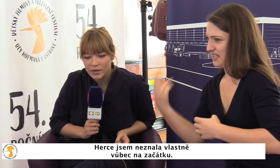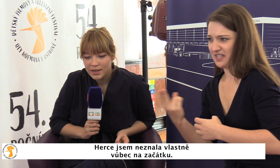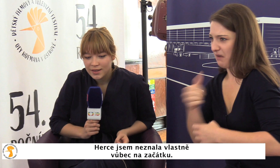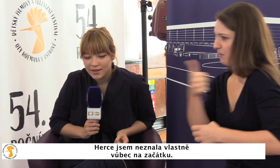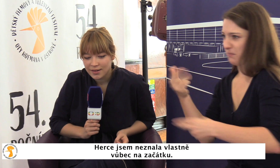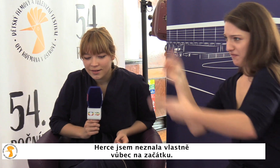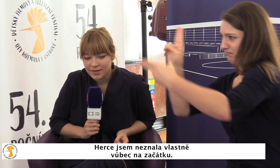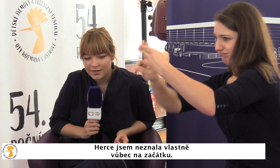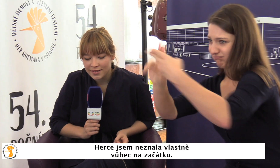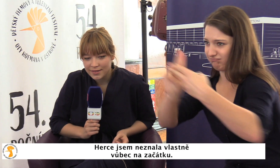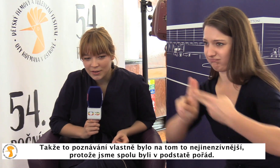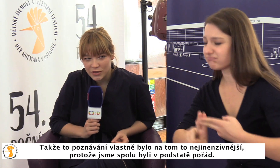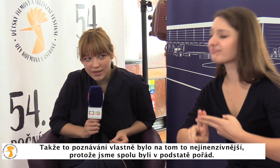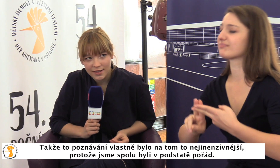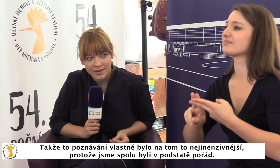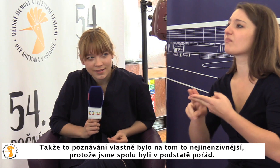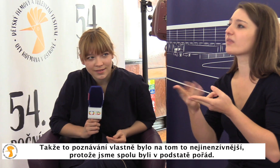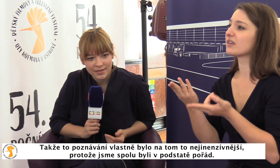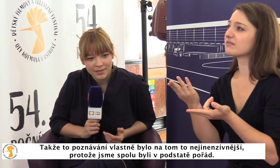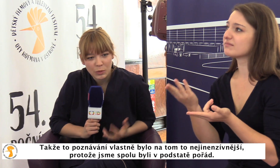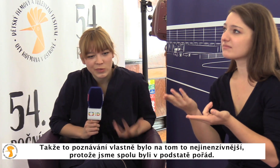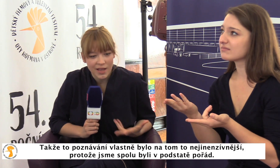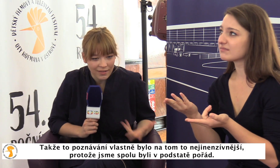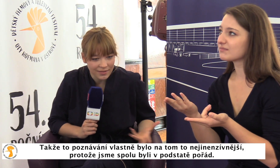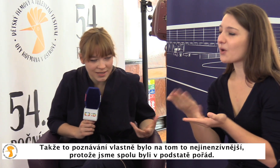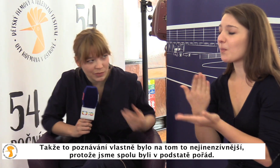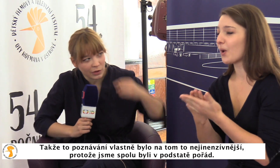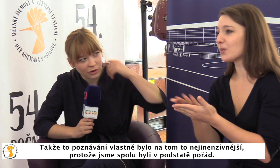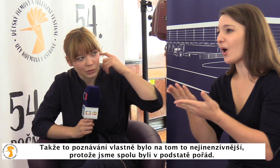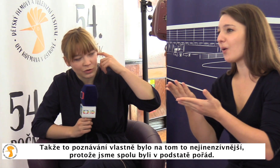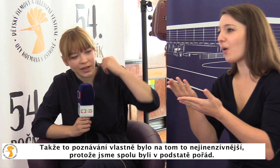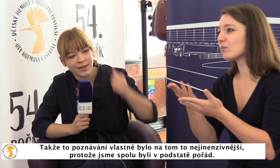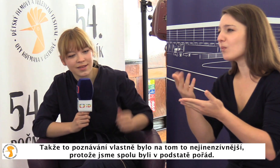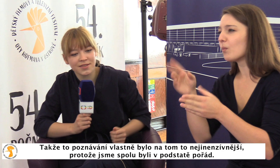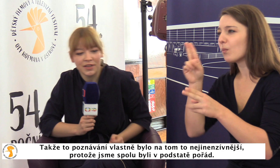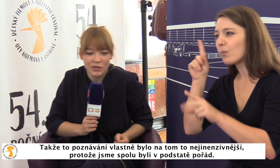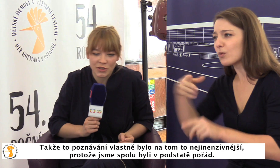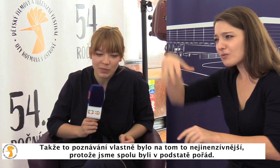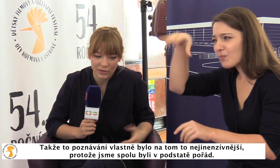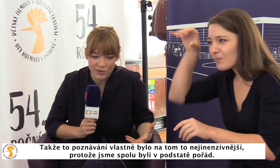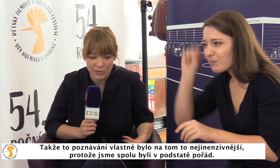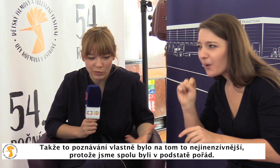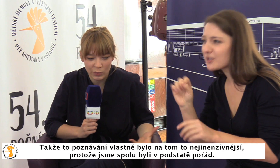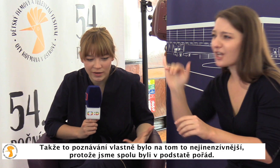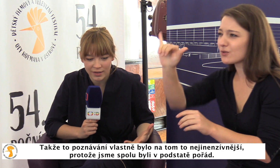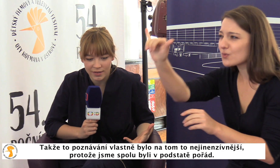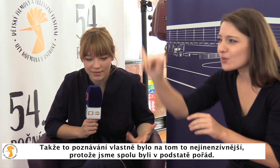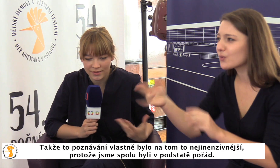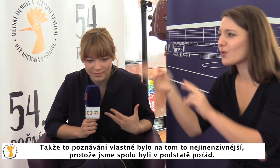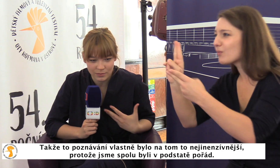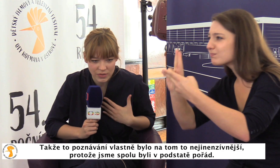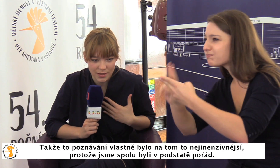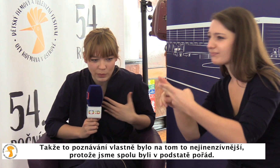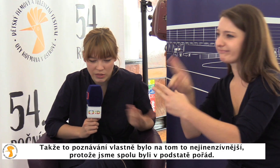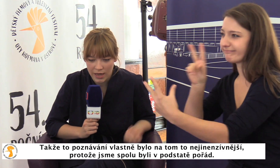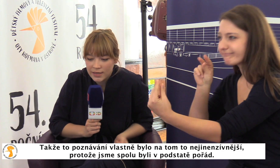začátku, takže to poznávání vlastně bylo na tomto nejintenzivnější, protože jsme spolu byli